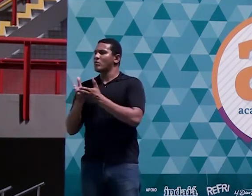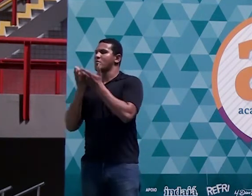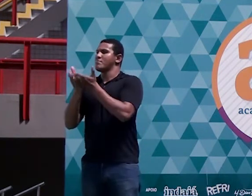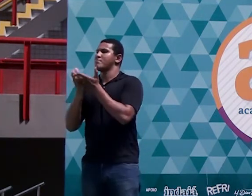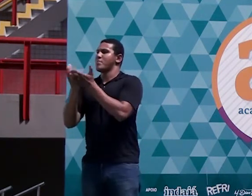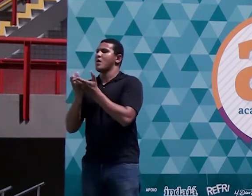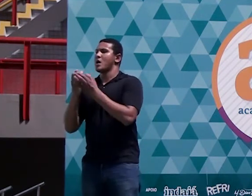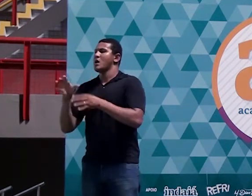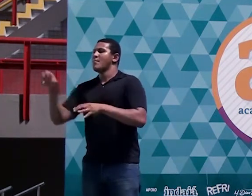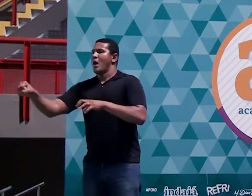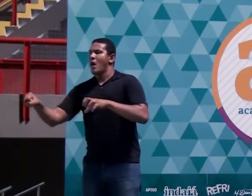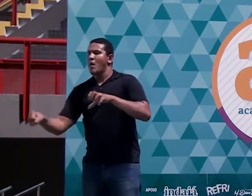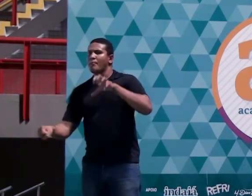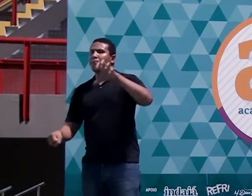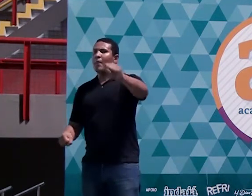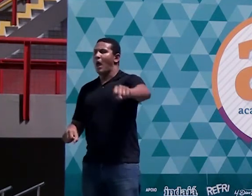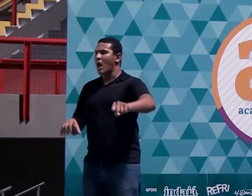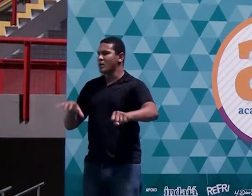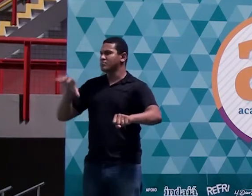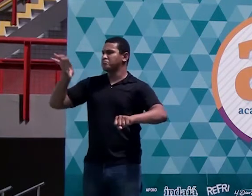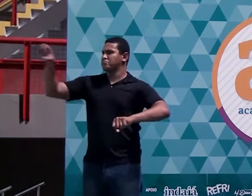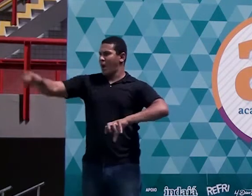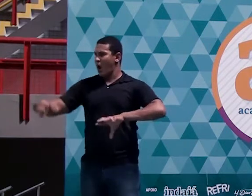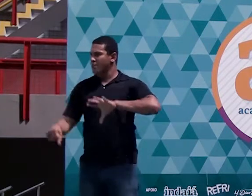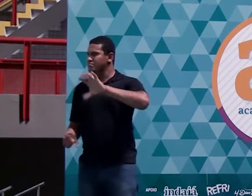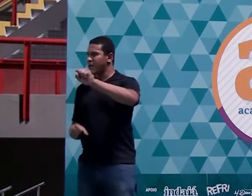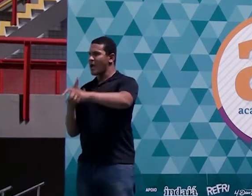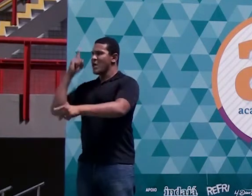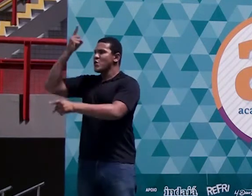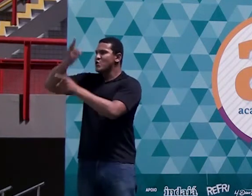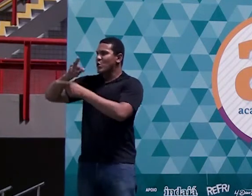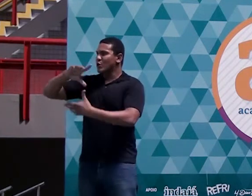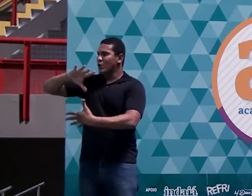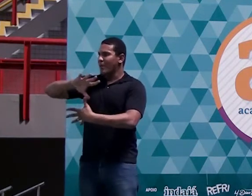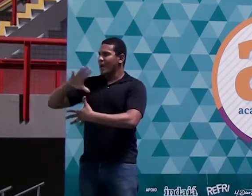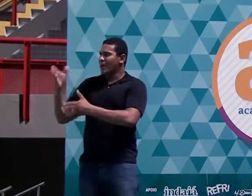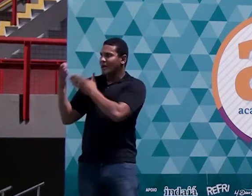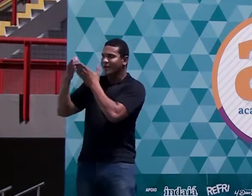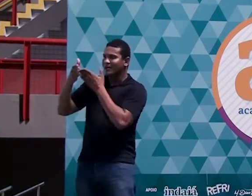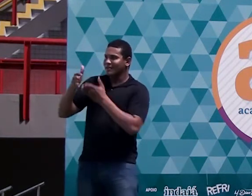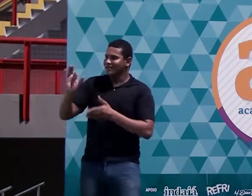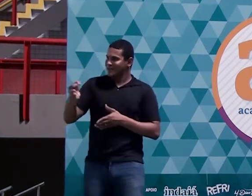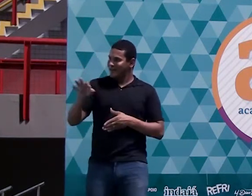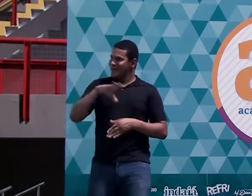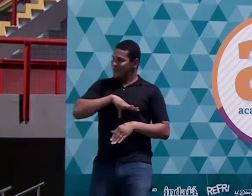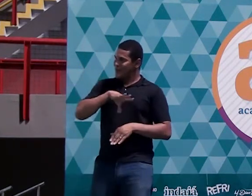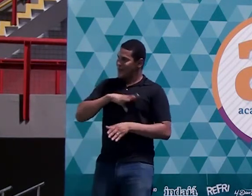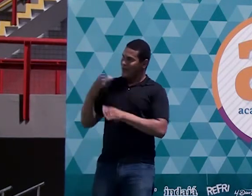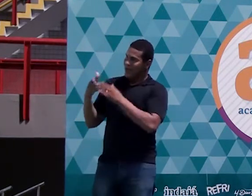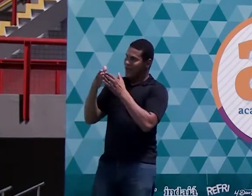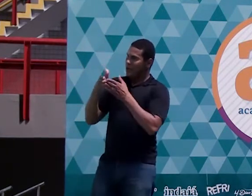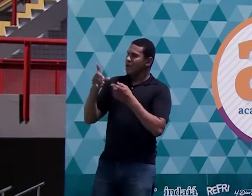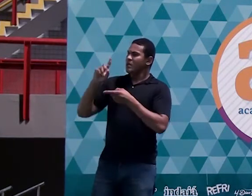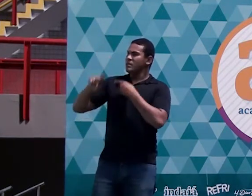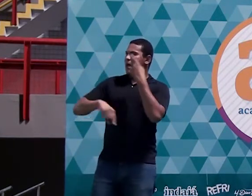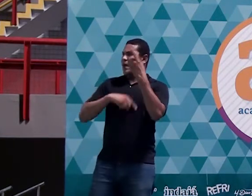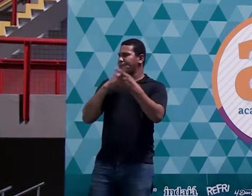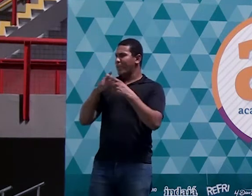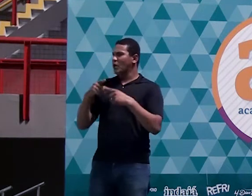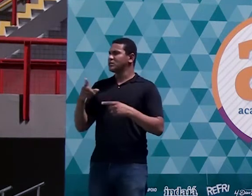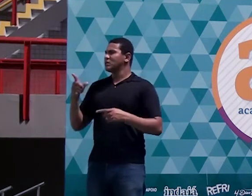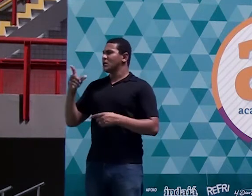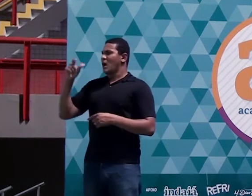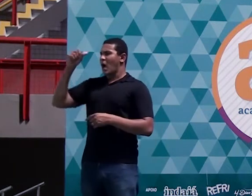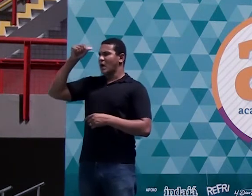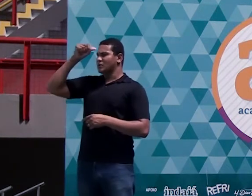Mediterrâneo e vai vir para onde? Para o Atlântico. Vão descobrir a América. Vão começar a se relacionar com a Índia, com